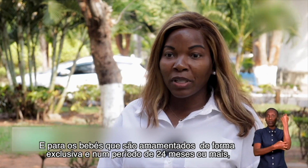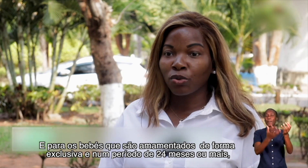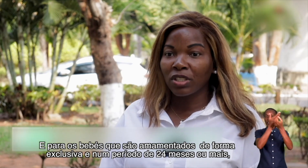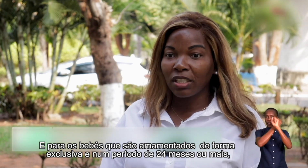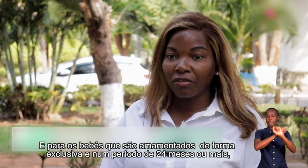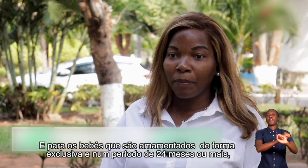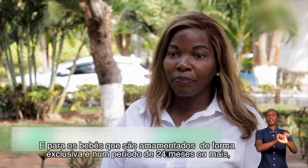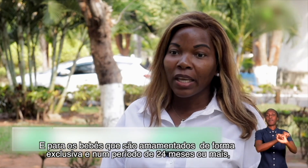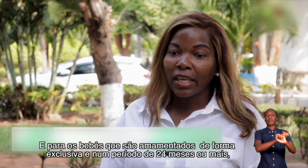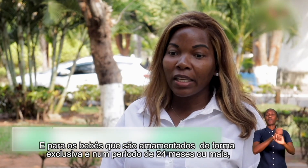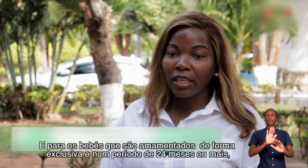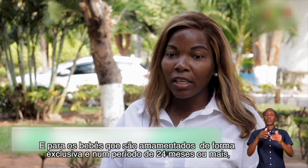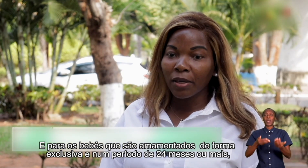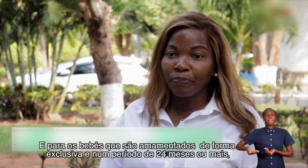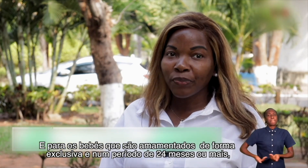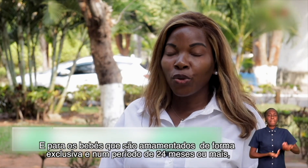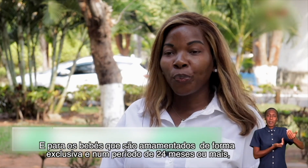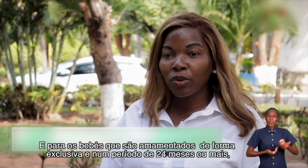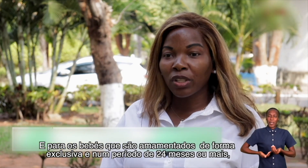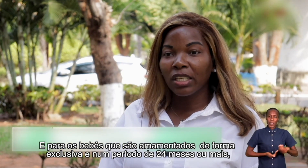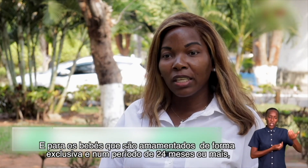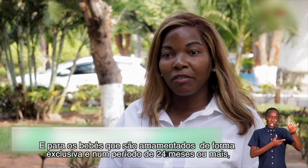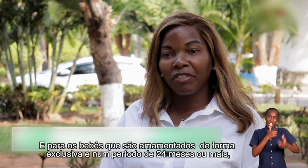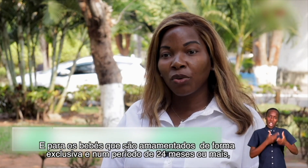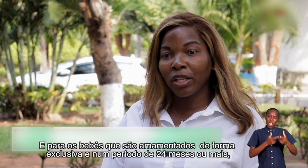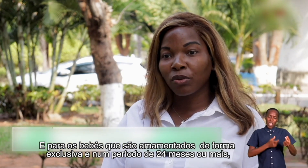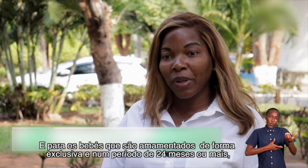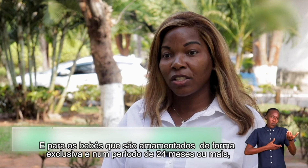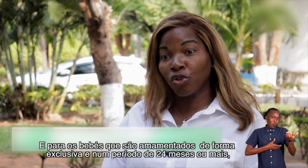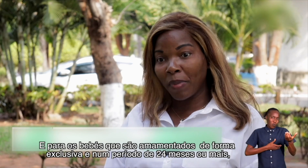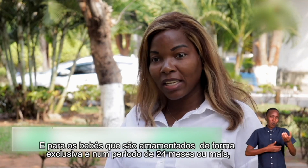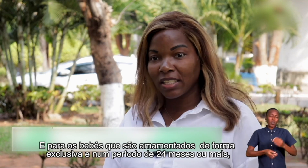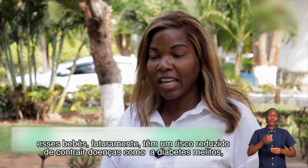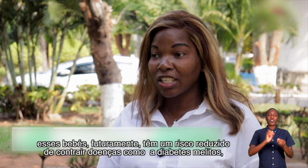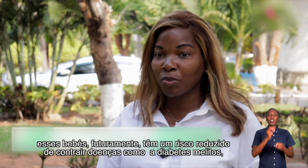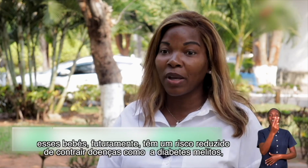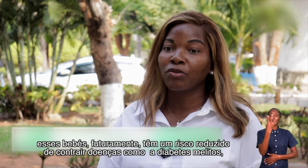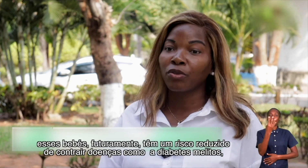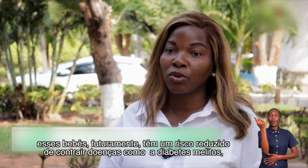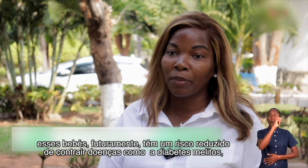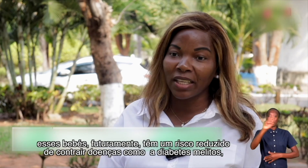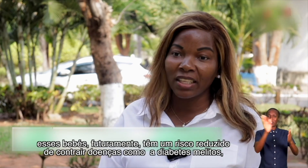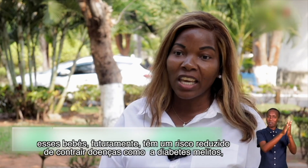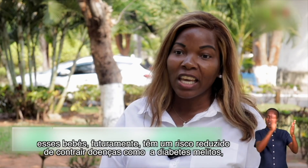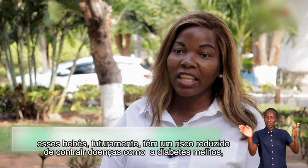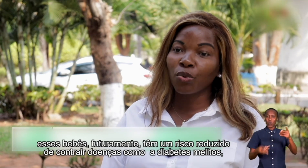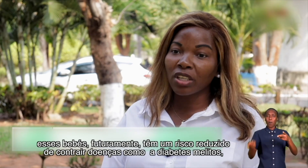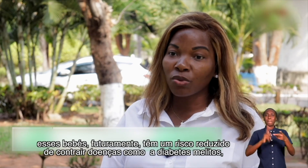exclusiva e num período de 24 meses ou mais esses bebês futuramente têm o risco